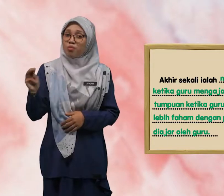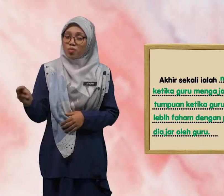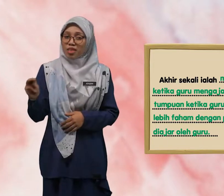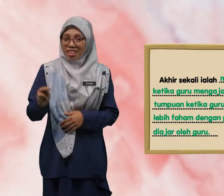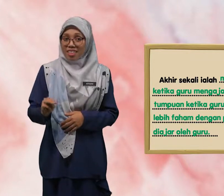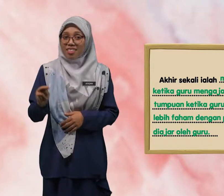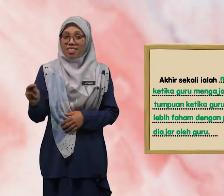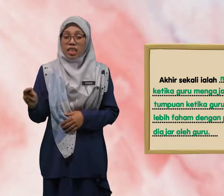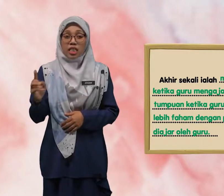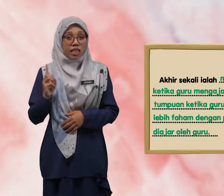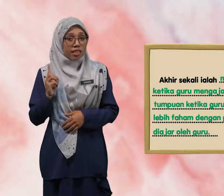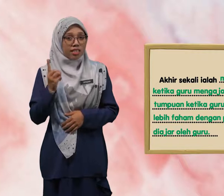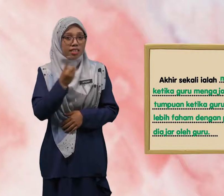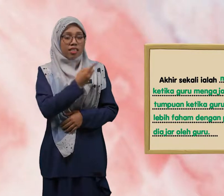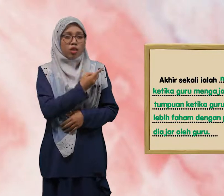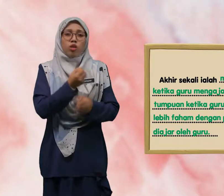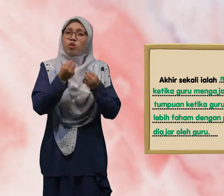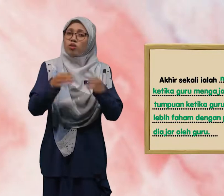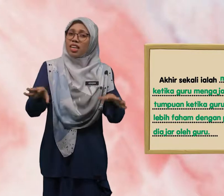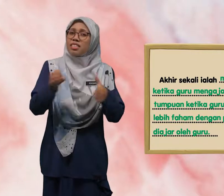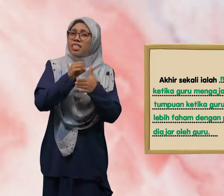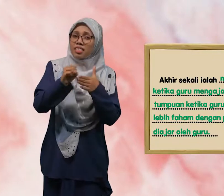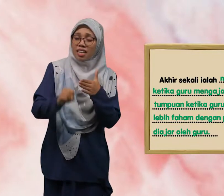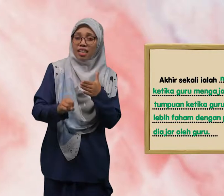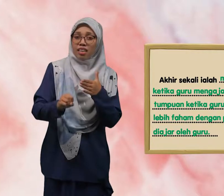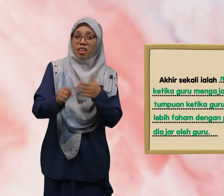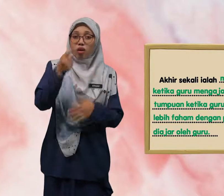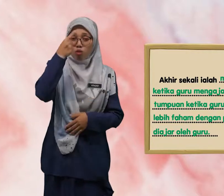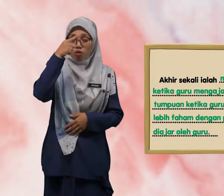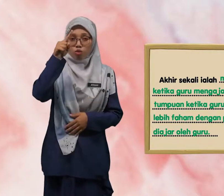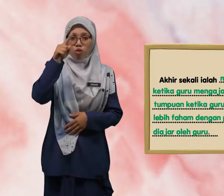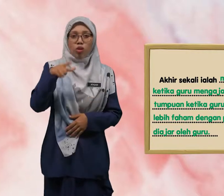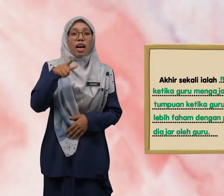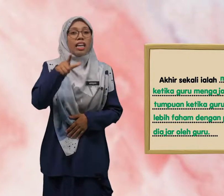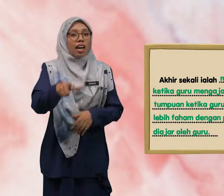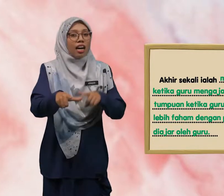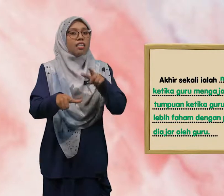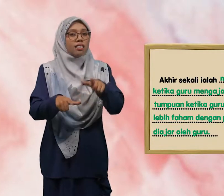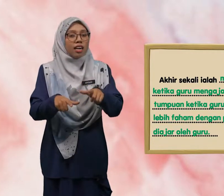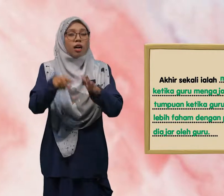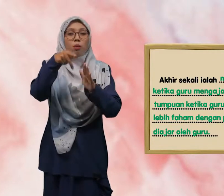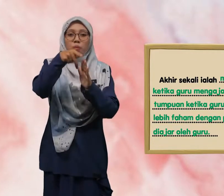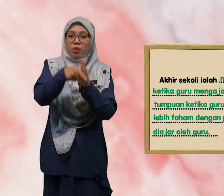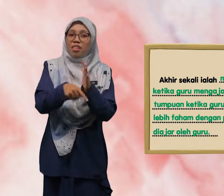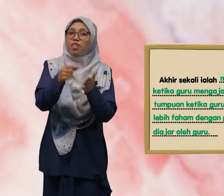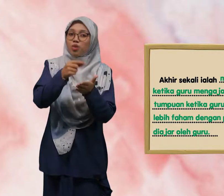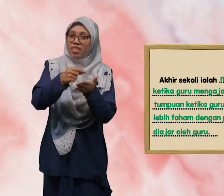murid-murid kita sudah selesai untuk nangka penuh